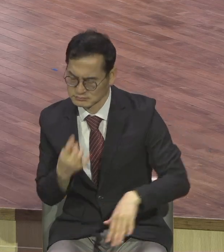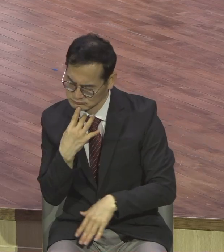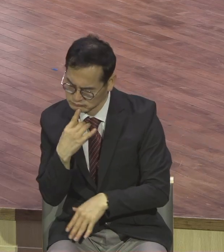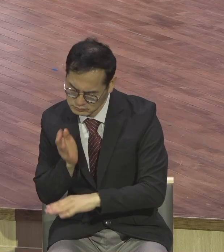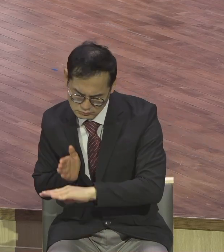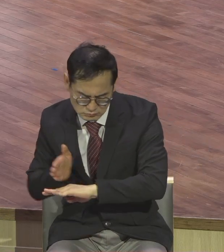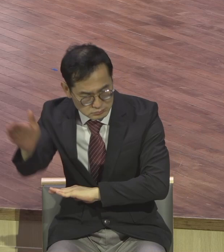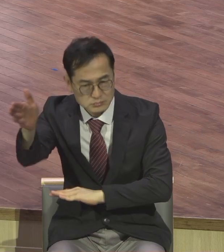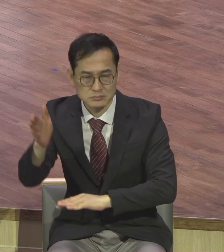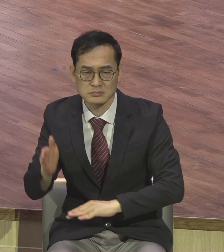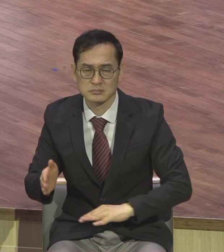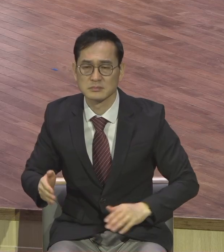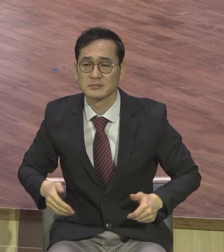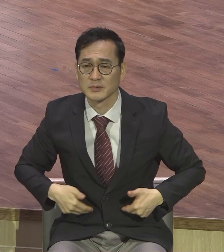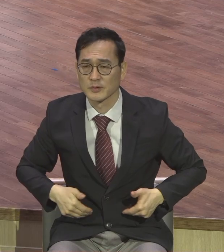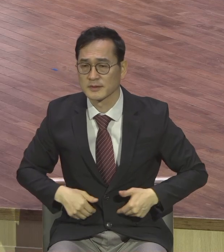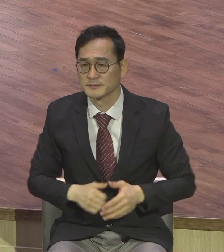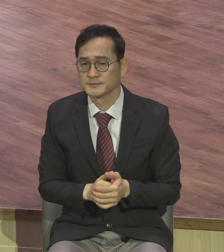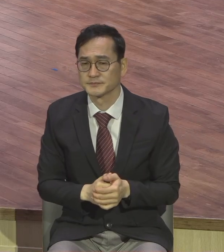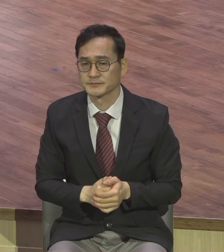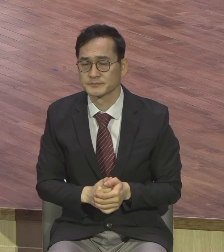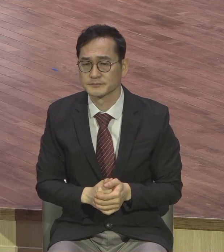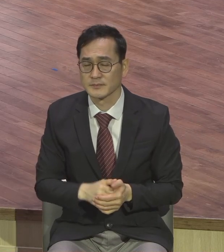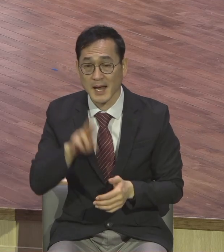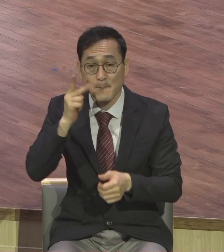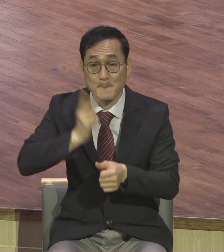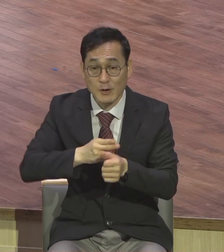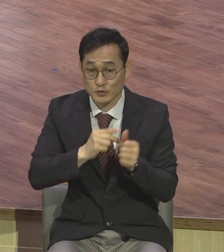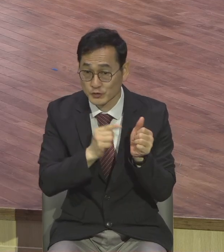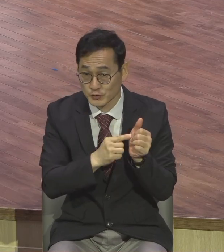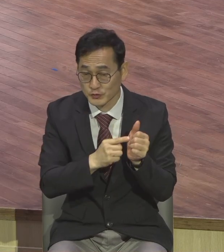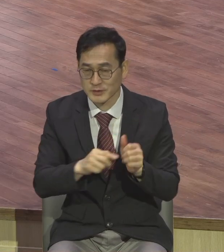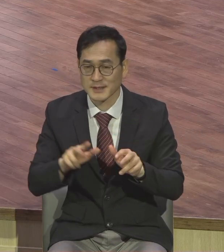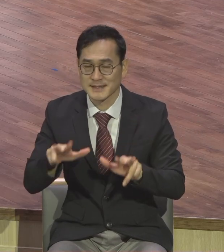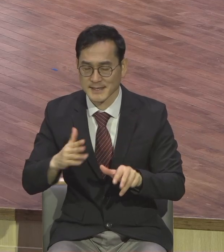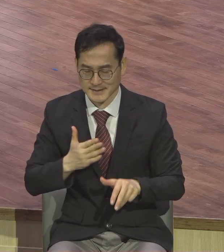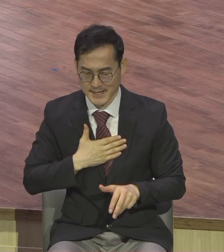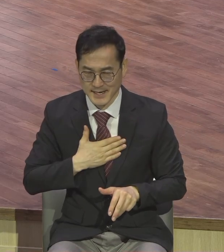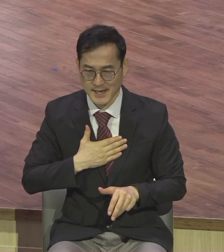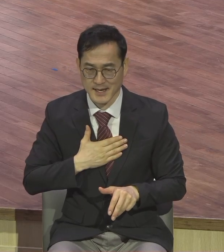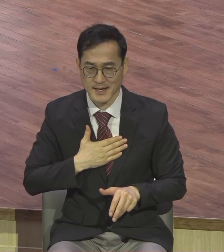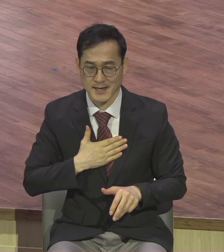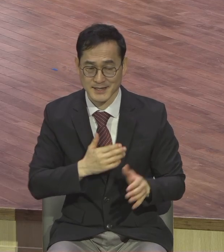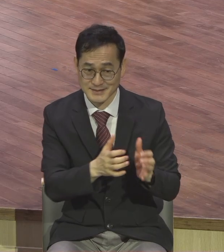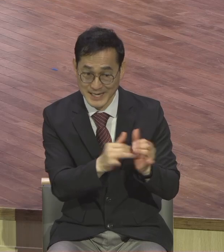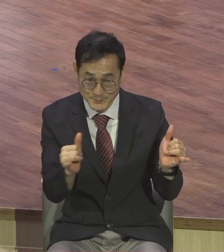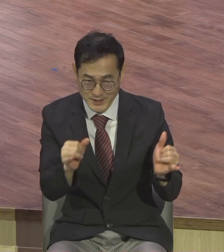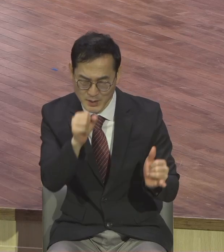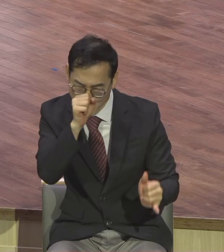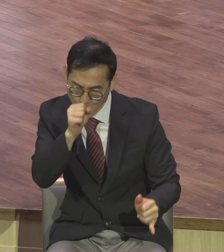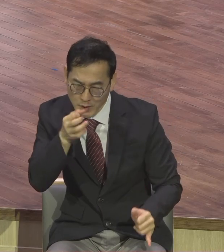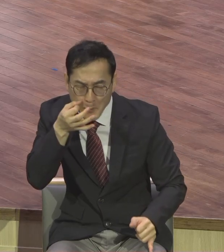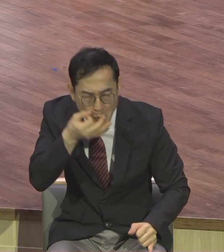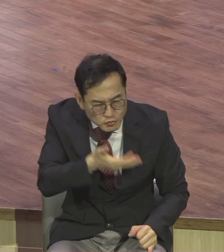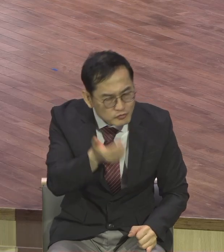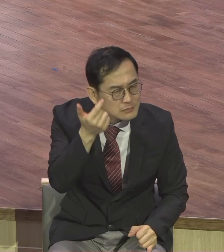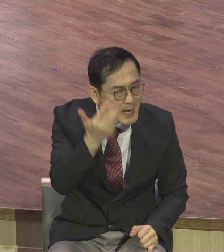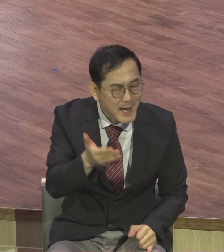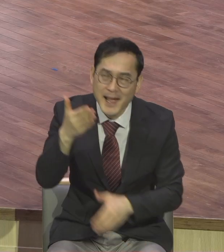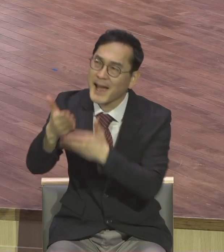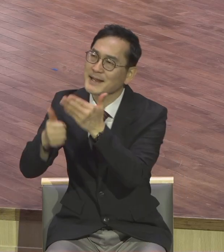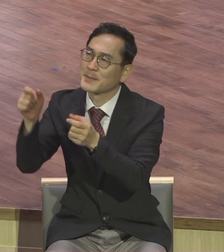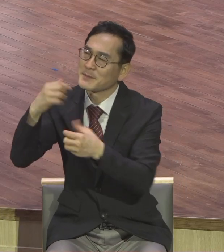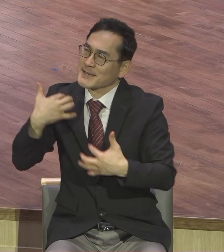갈라디아 1장 10절에 보면 사도 바울이 이렇게 고백합니다. 이제 내가 사람들에게 좋게 하랴, 하나님께 좋게